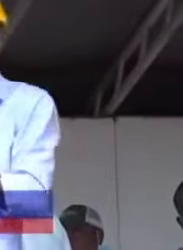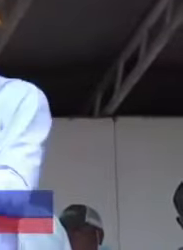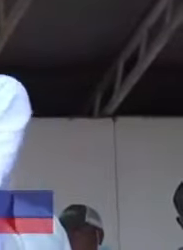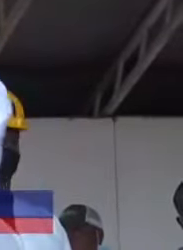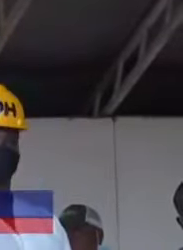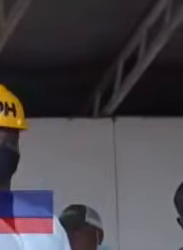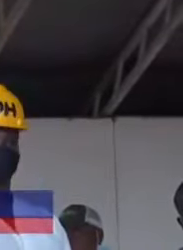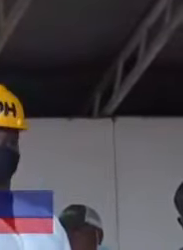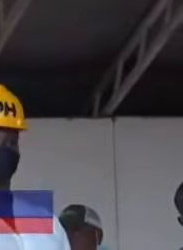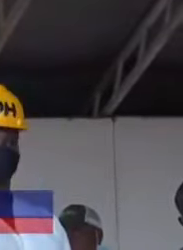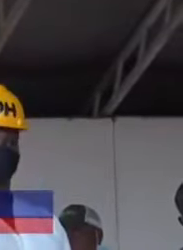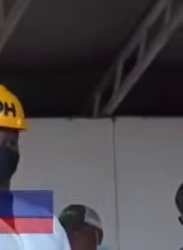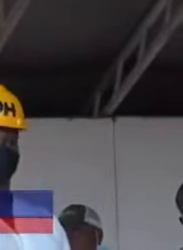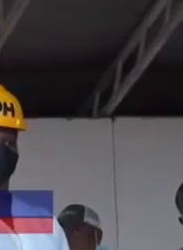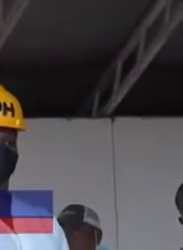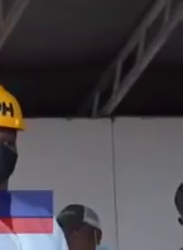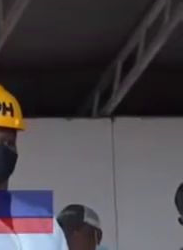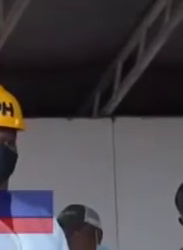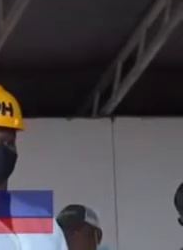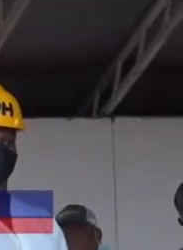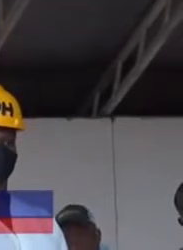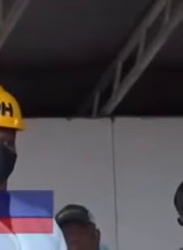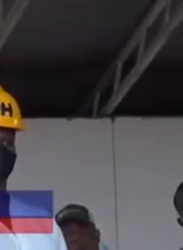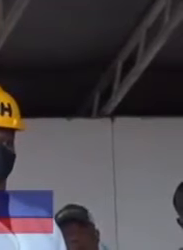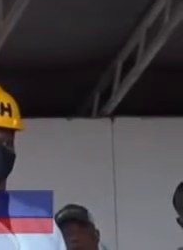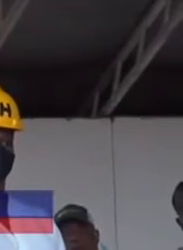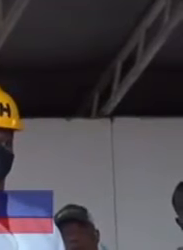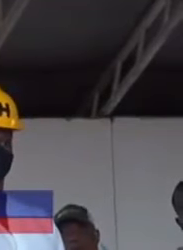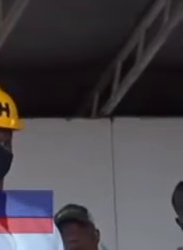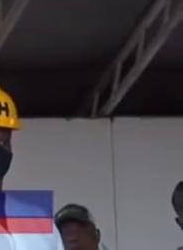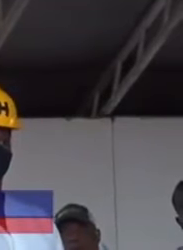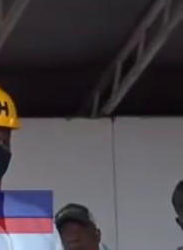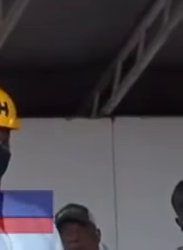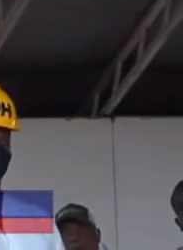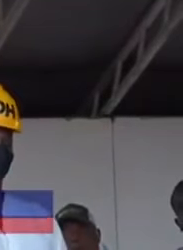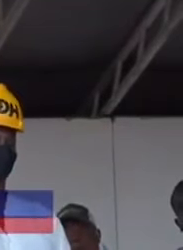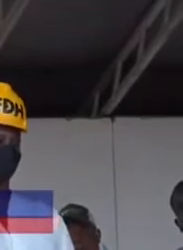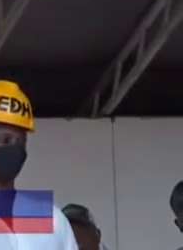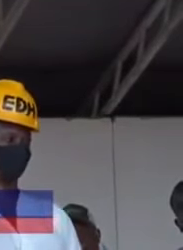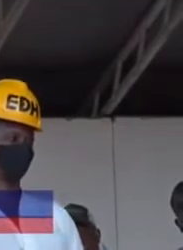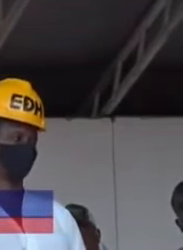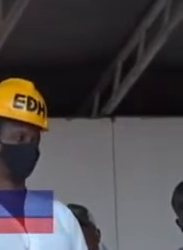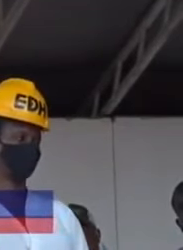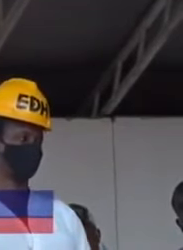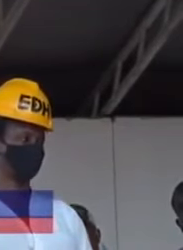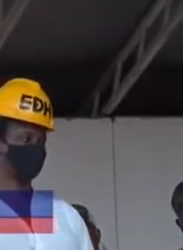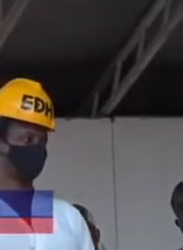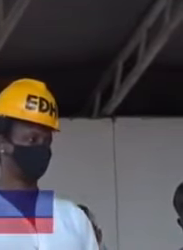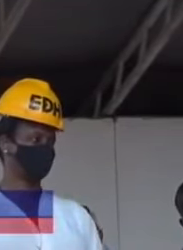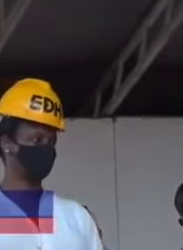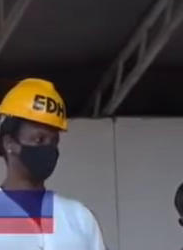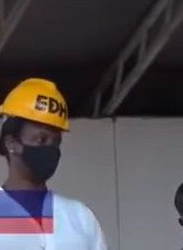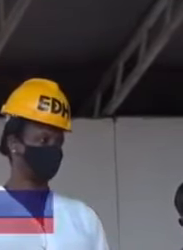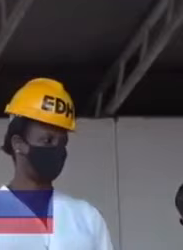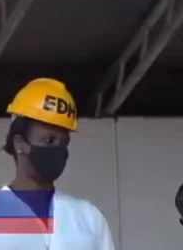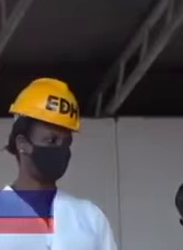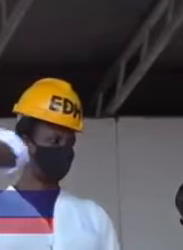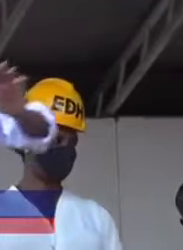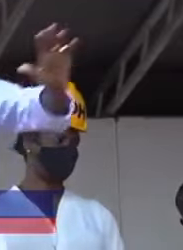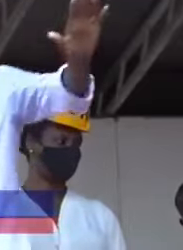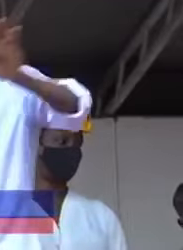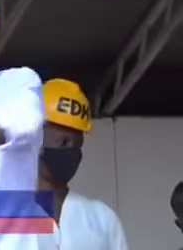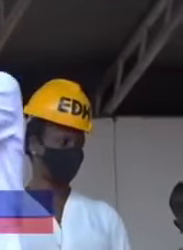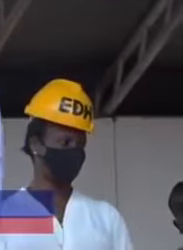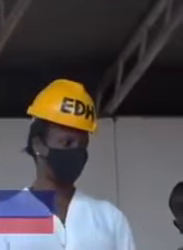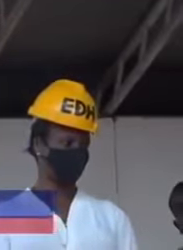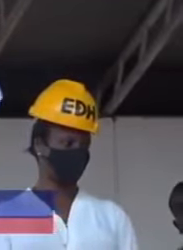bon, garanti. Ministre, ou même, ou bien pour les représentants de la Banque mondiale, là, blanc qui est responsable, dis-le, président,